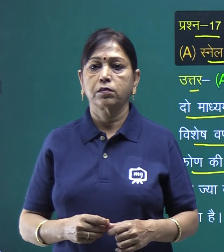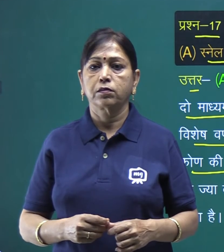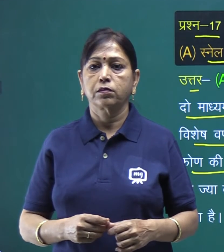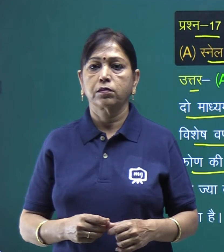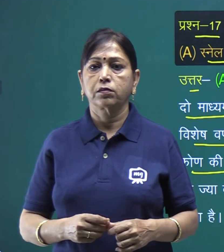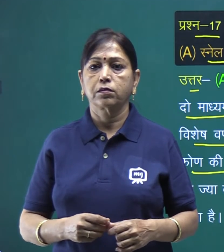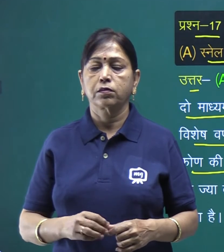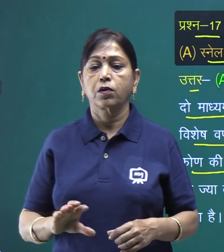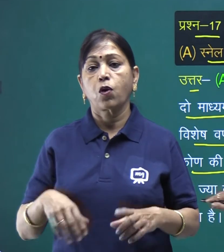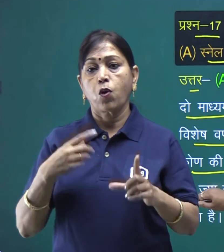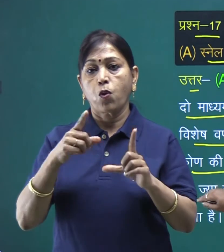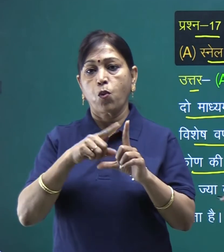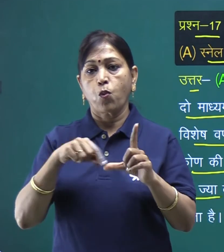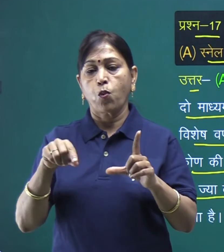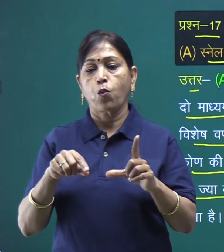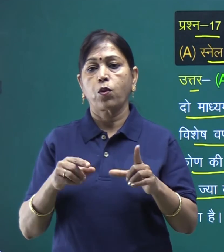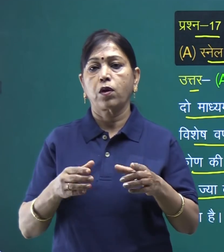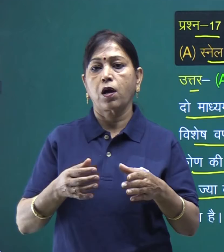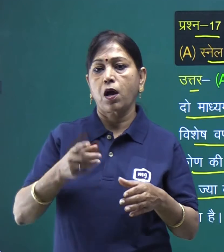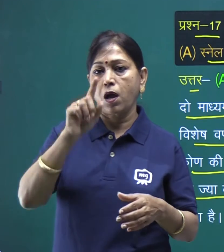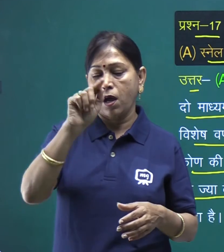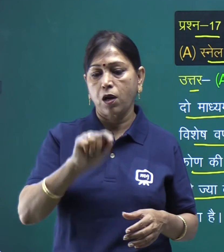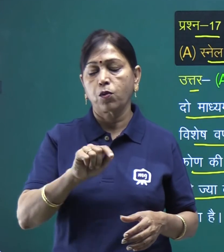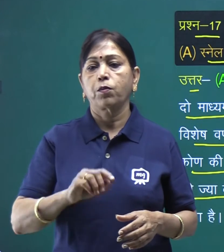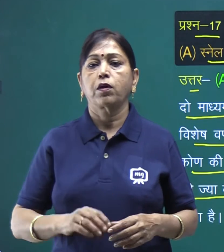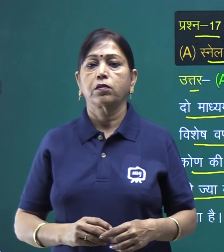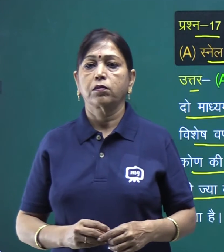और अपवर्तन कोण की ज्या का अनुपात